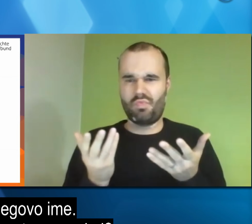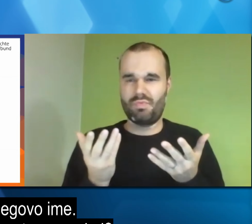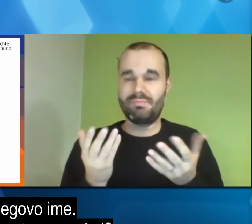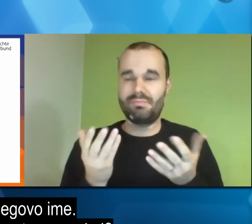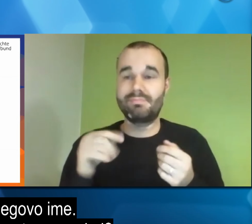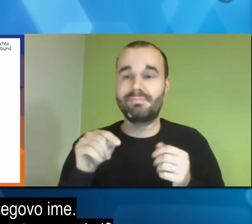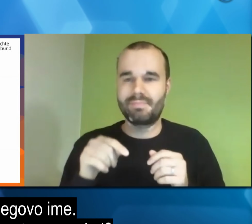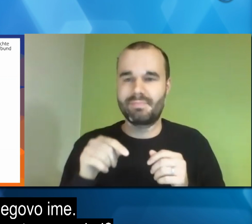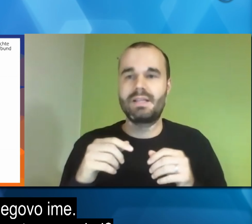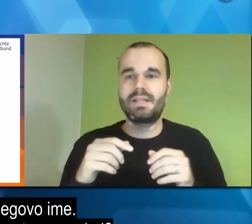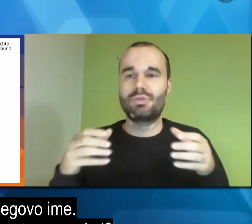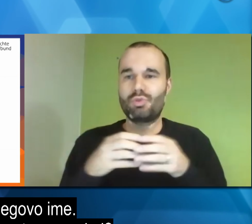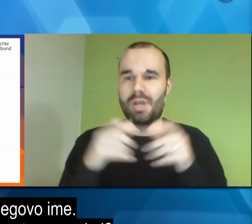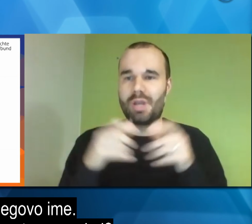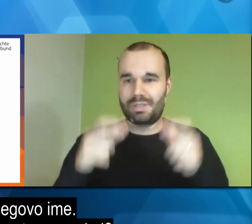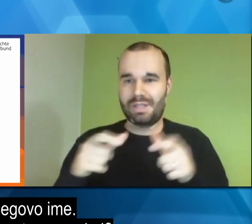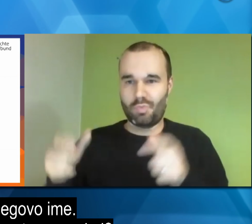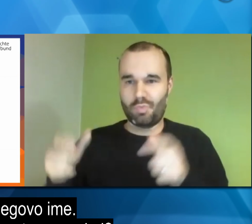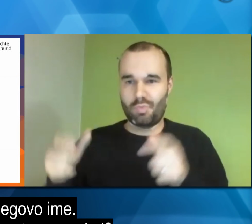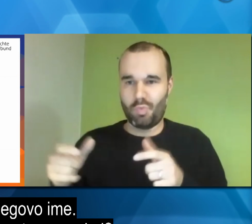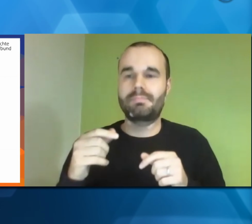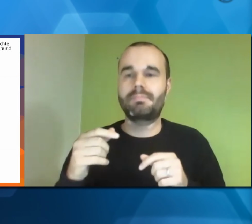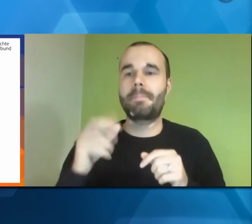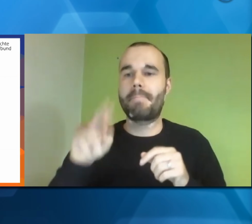Zdaj pa kako združenje ustanov? Zakaj?